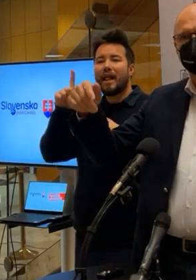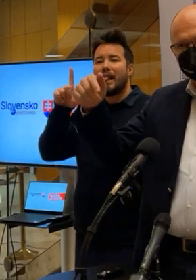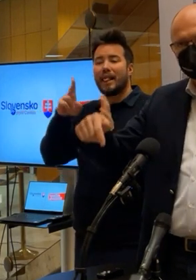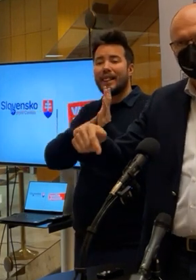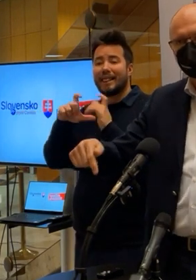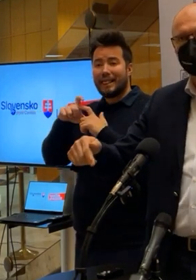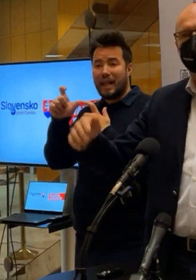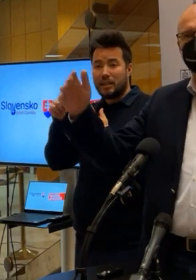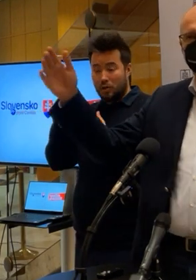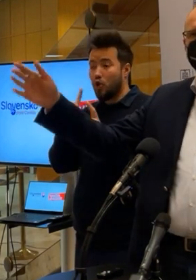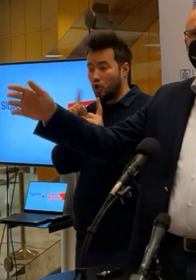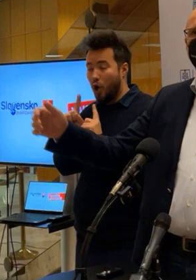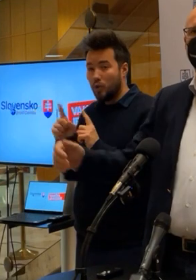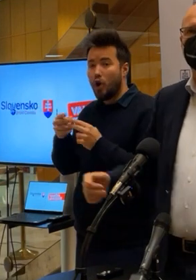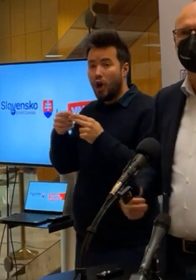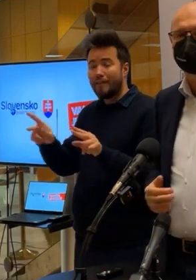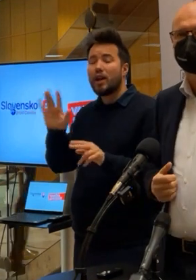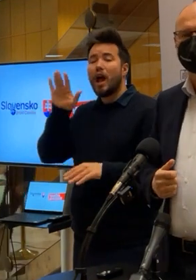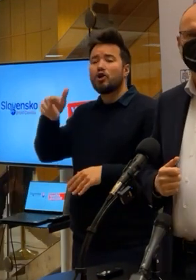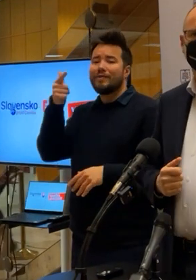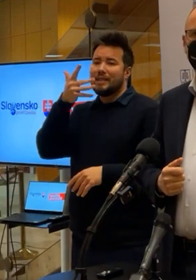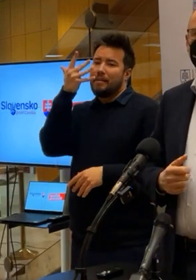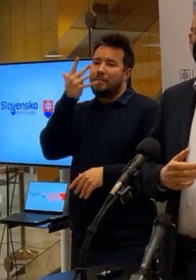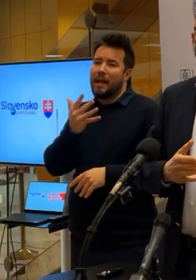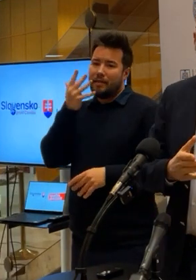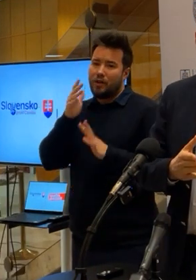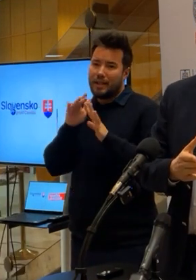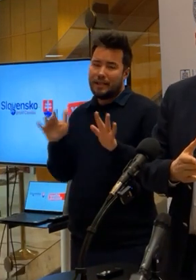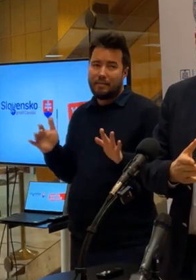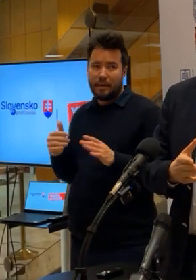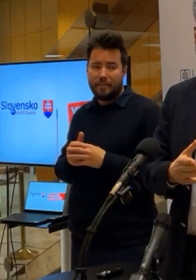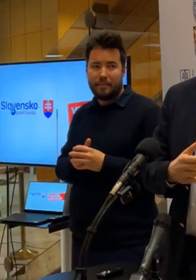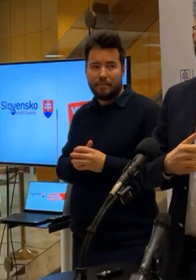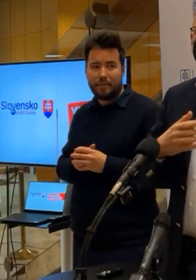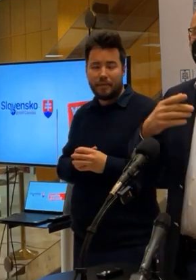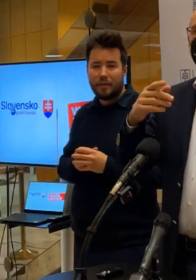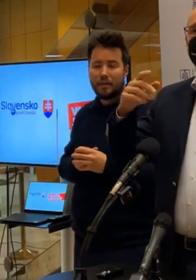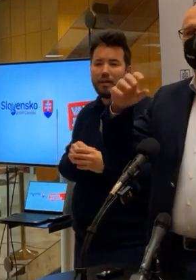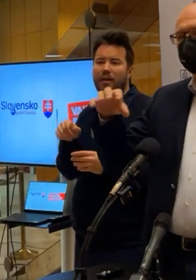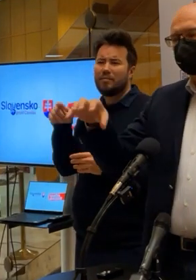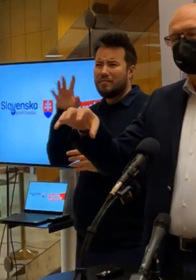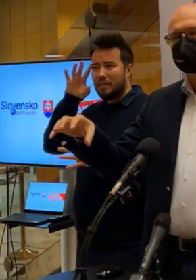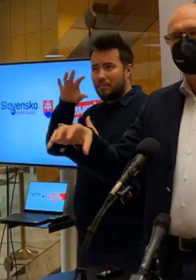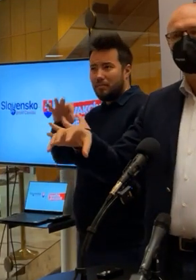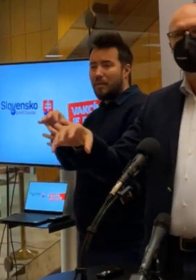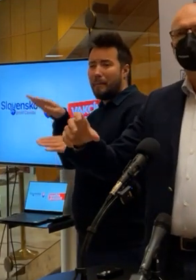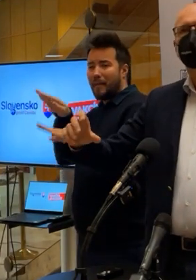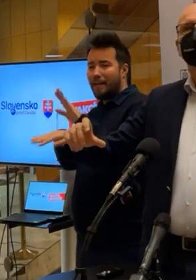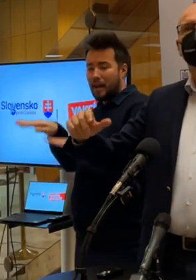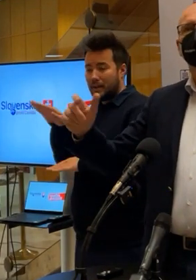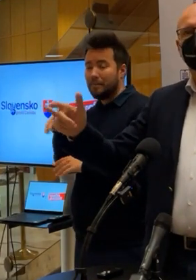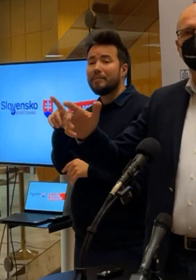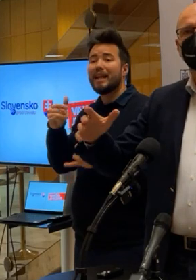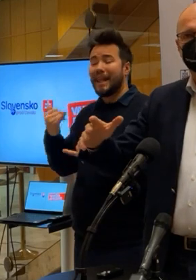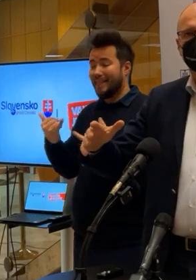ale, a to už je tiež dohodnuté, ale až 25. Tak tam budú zahrnuté plavárne. K tomu, čo sme schválili,